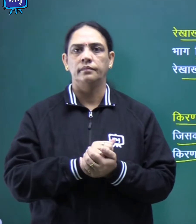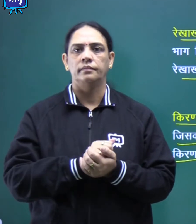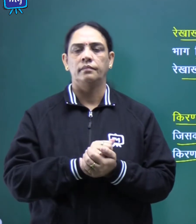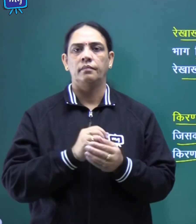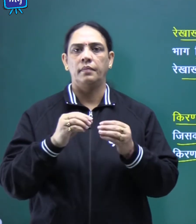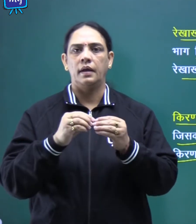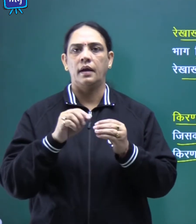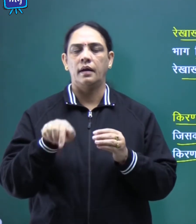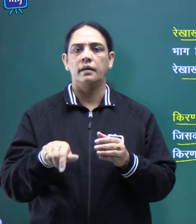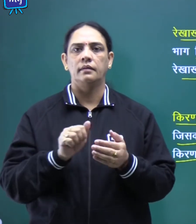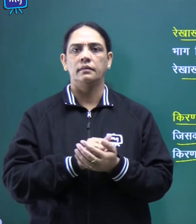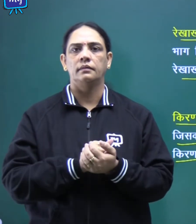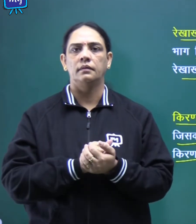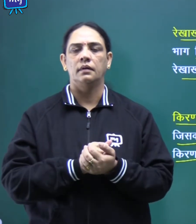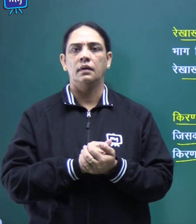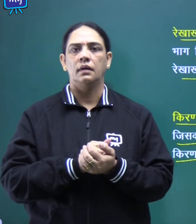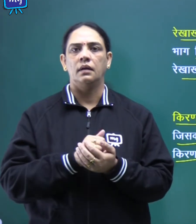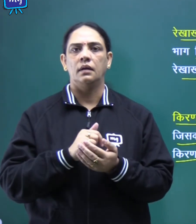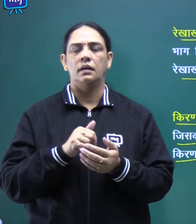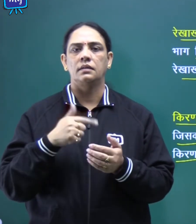B है, इसलिए